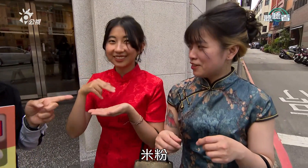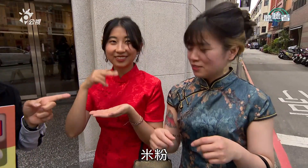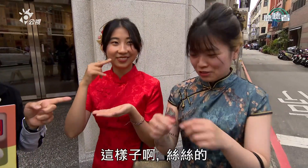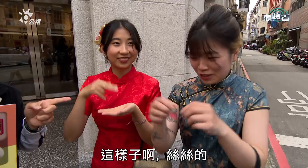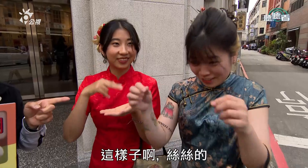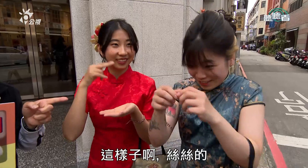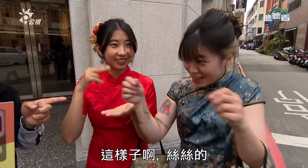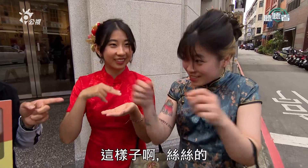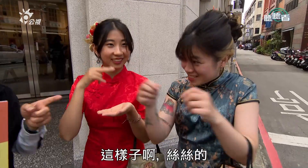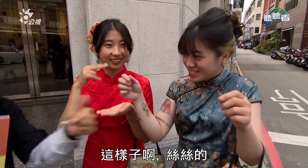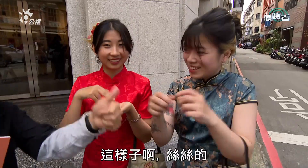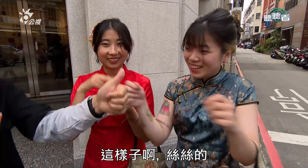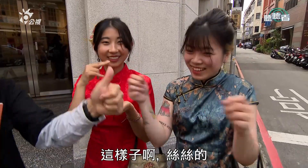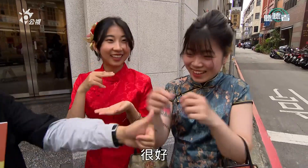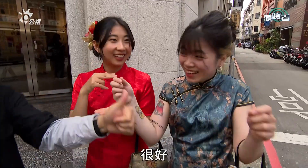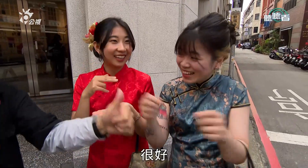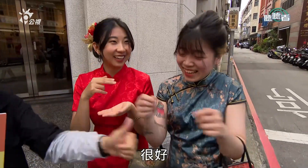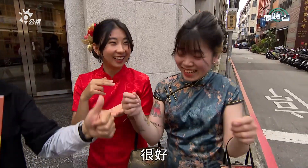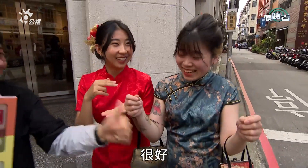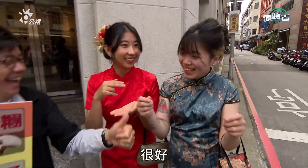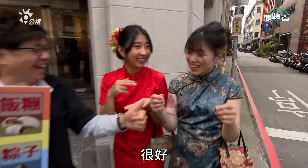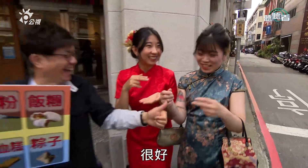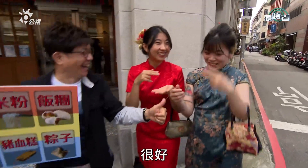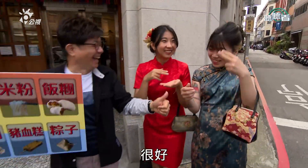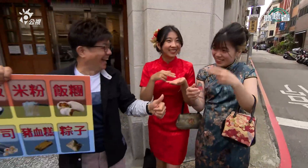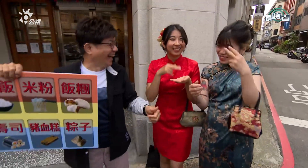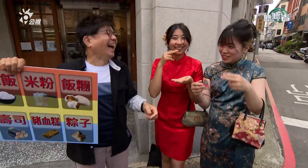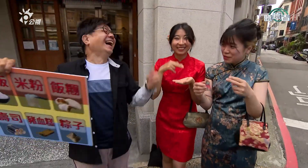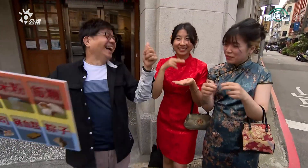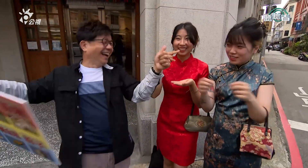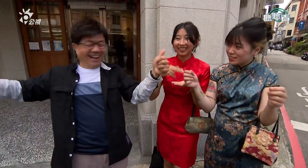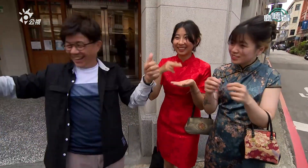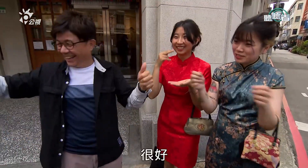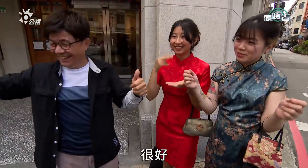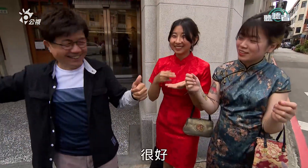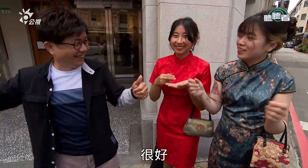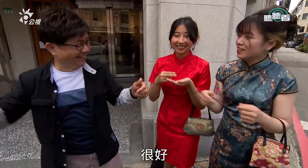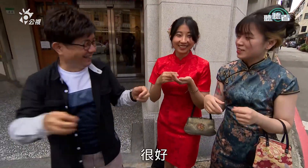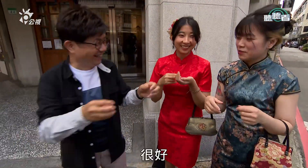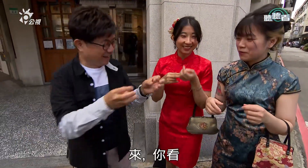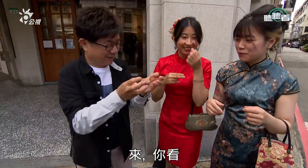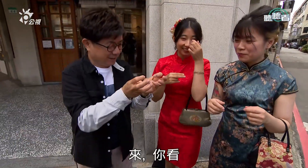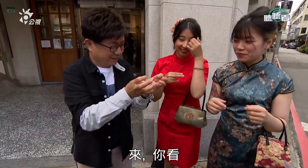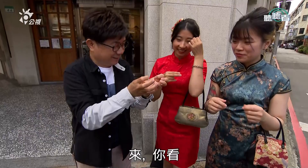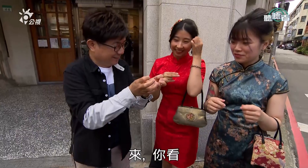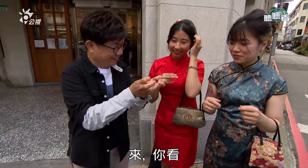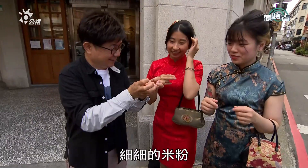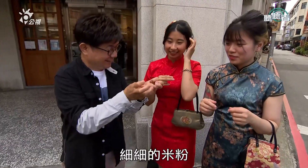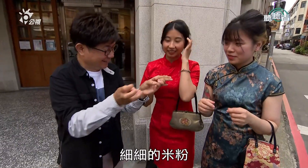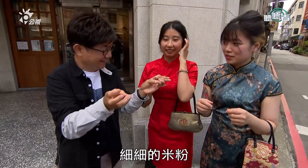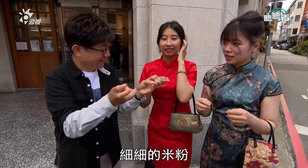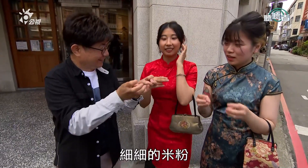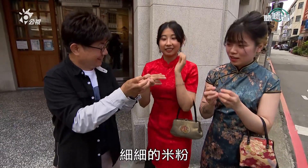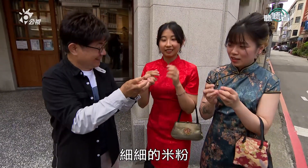米粉。 那你呢？ 饺子啊，丝 丝。哎，很好。哎，很好。来啊，你看，细细的米粉